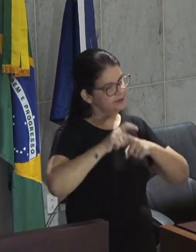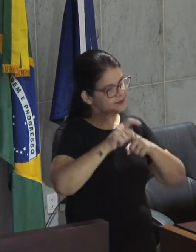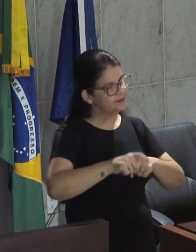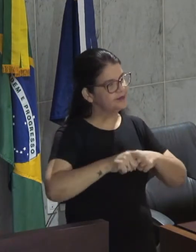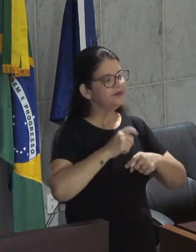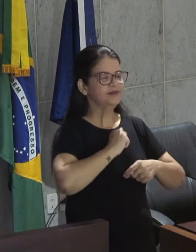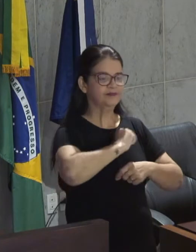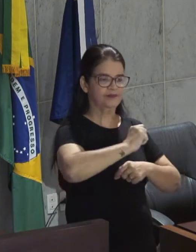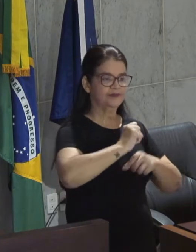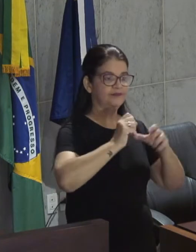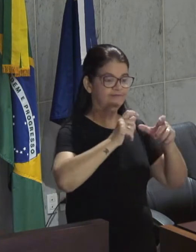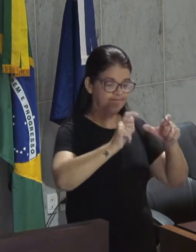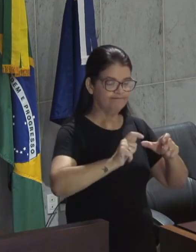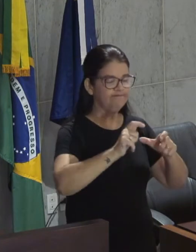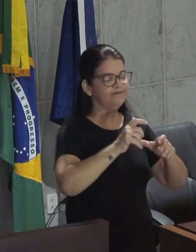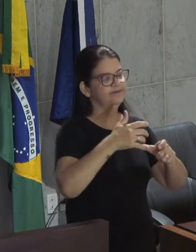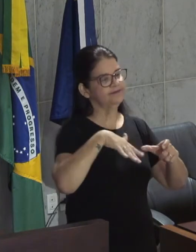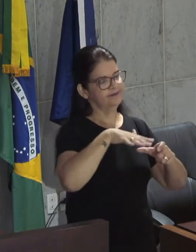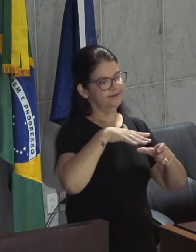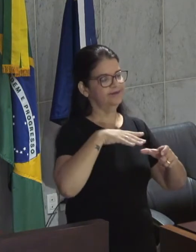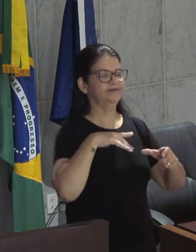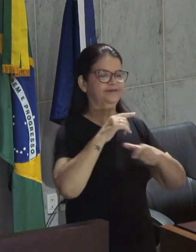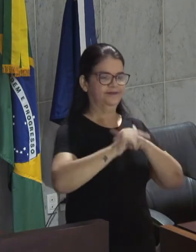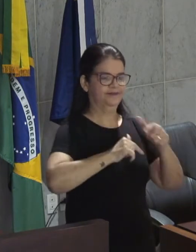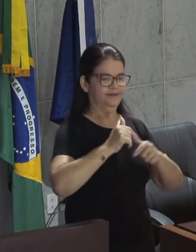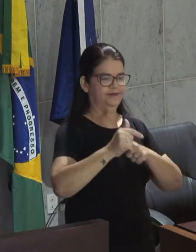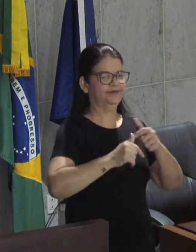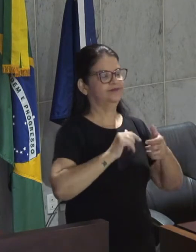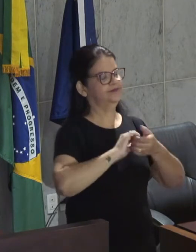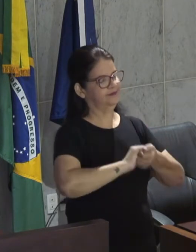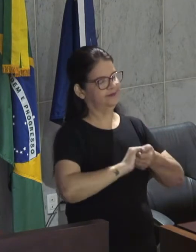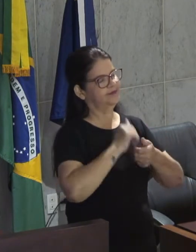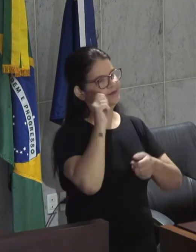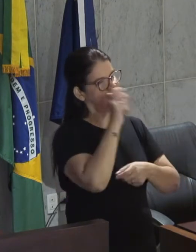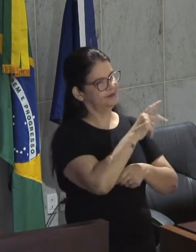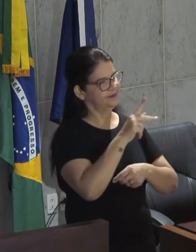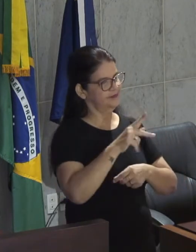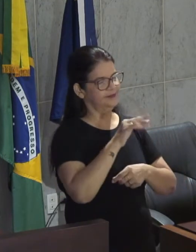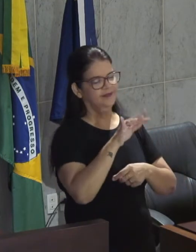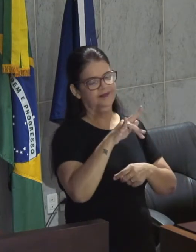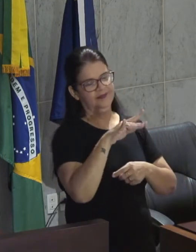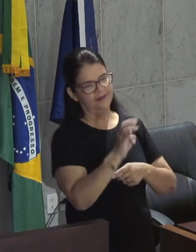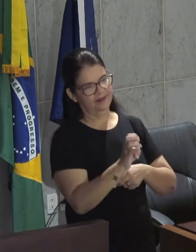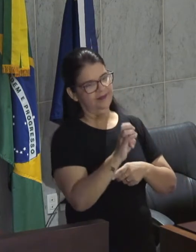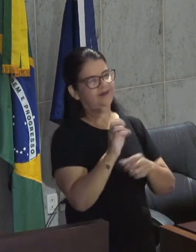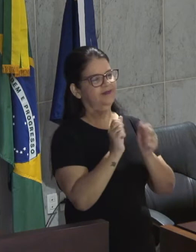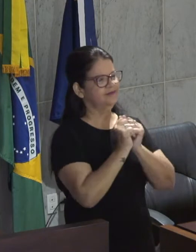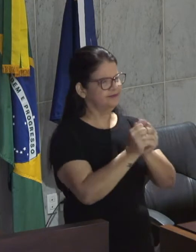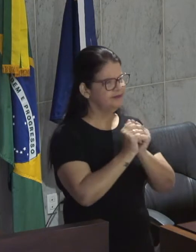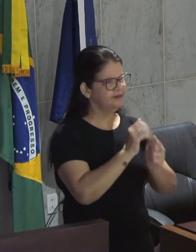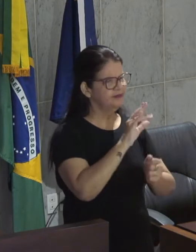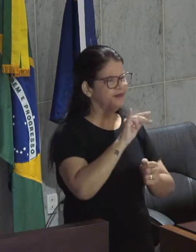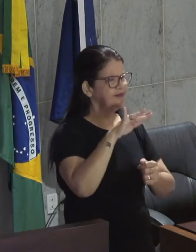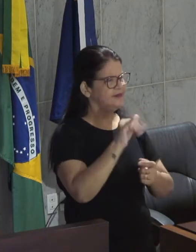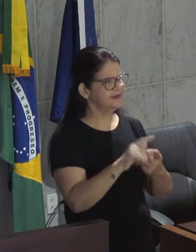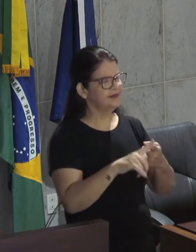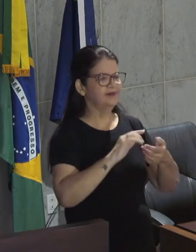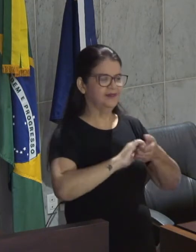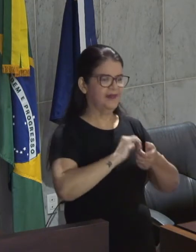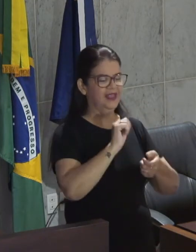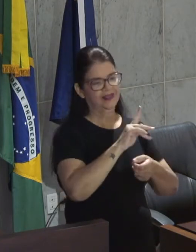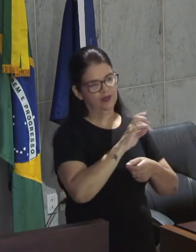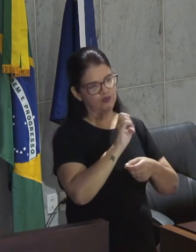classe trabalhadora. Cumprimentar a minha presidenta da FETAP, minha companheira Cícera, cumprimentar